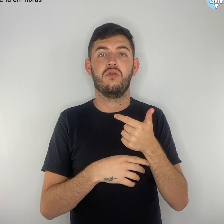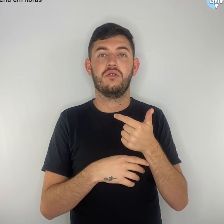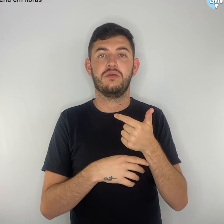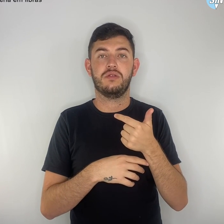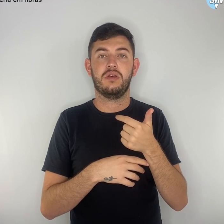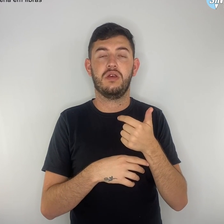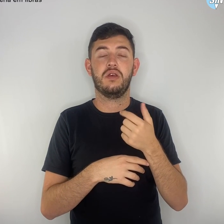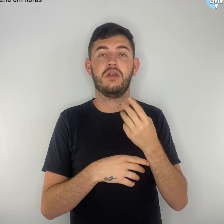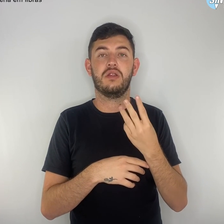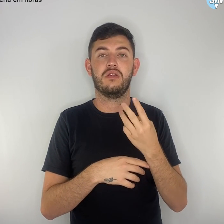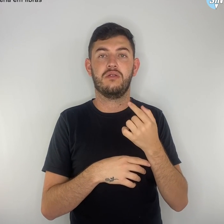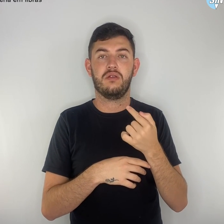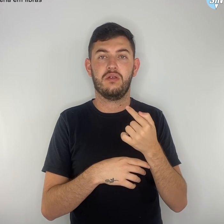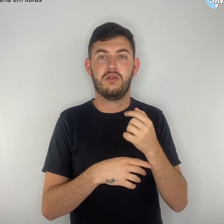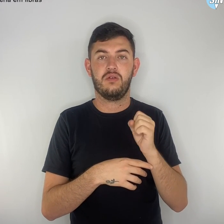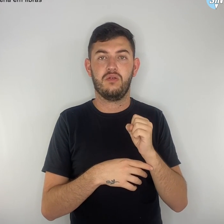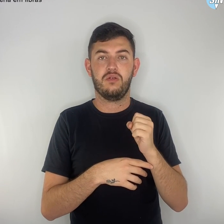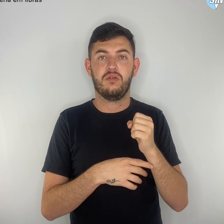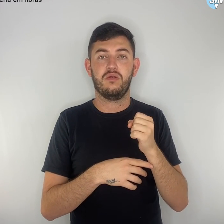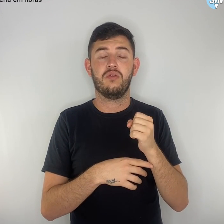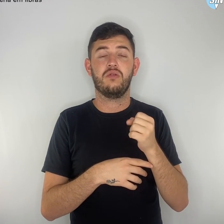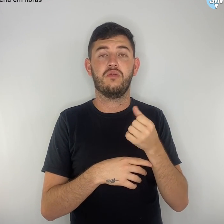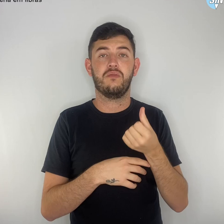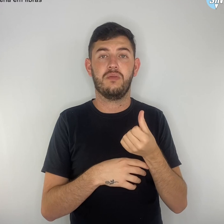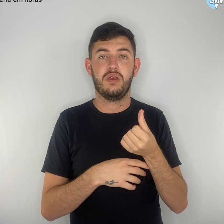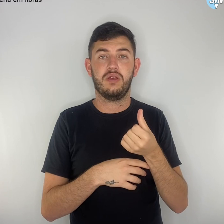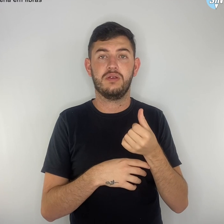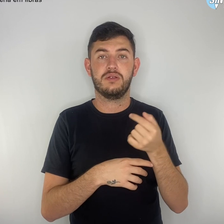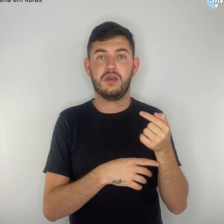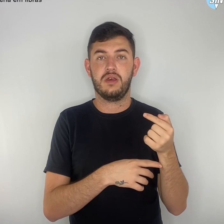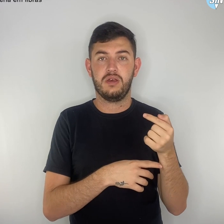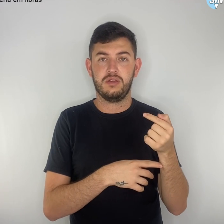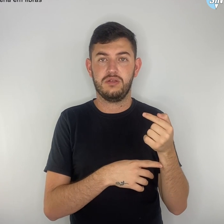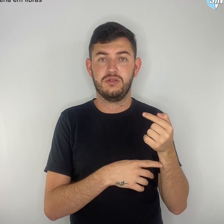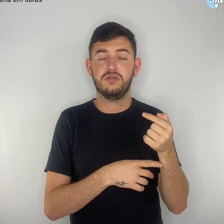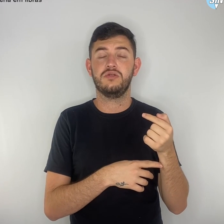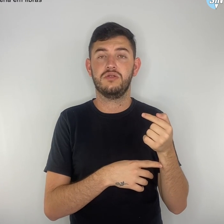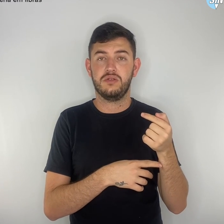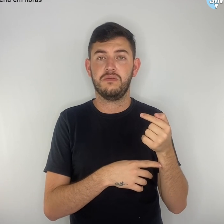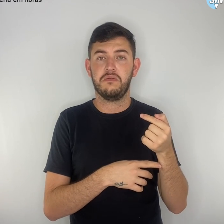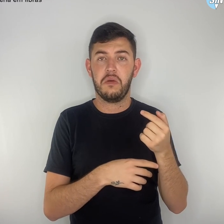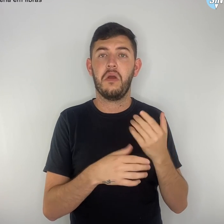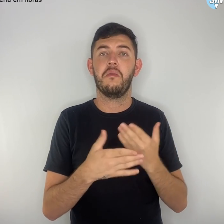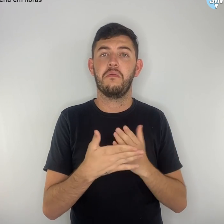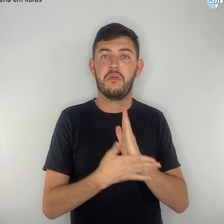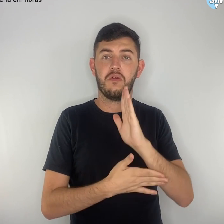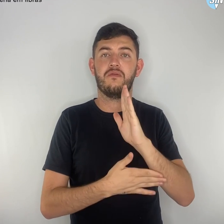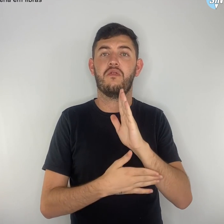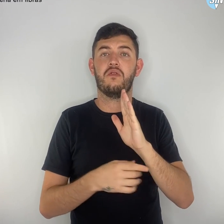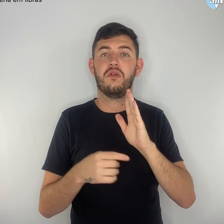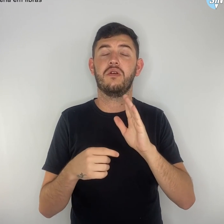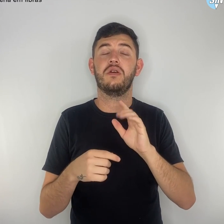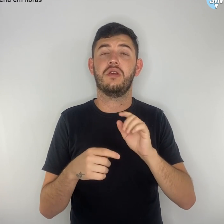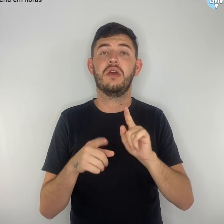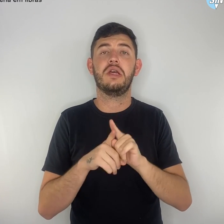12.37867, que teve repercussão geral reconhecida pelo plenário virtual, no